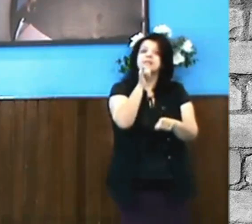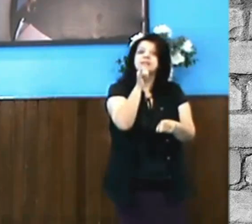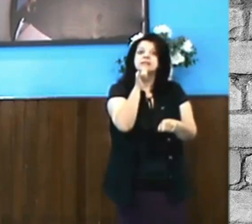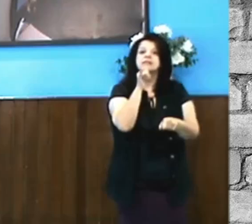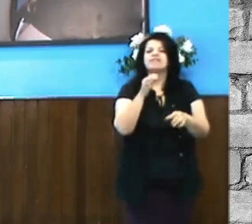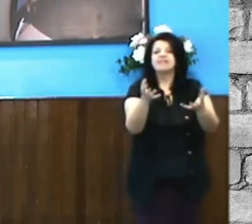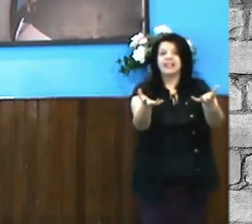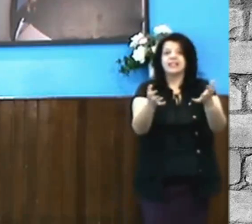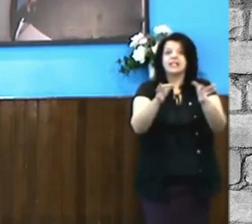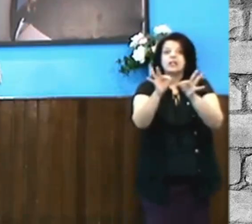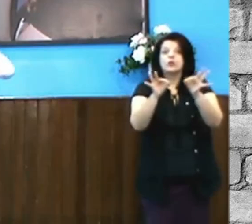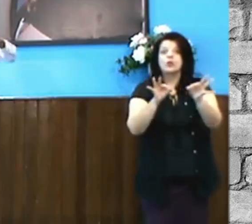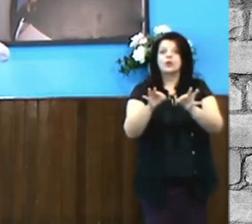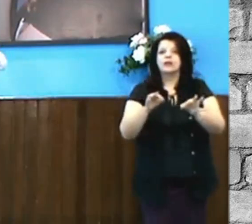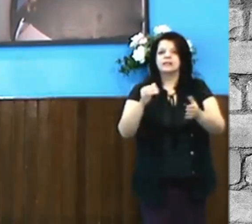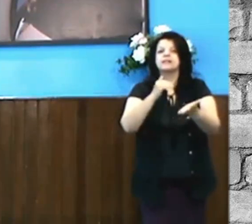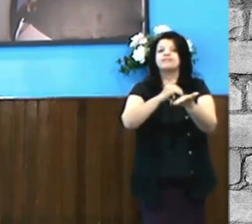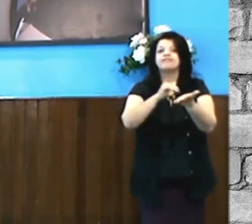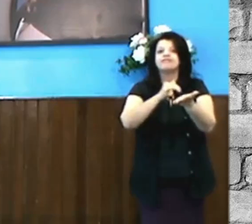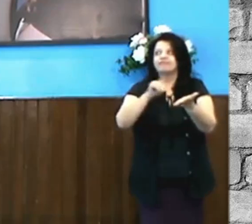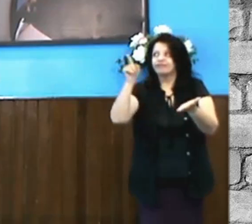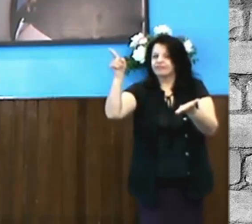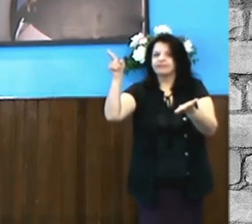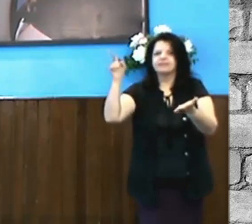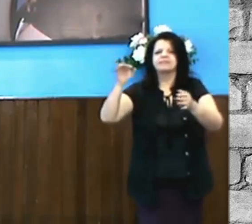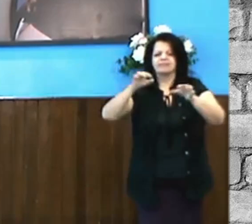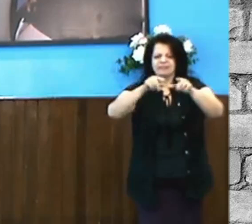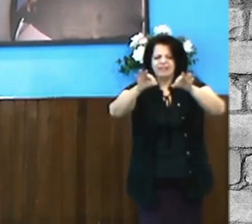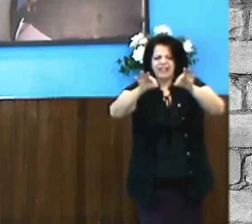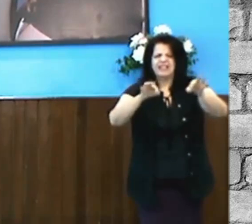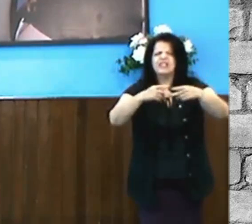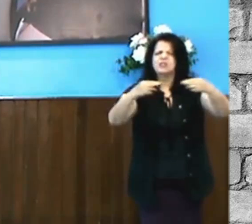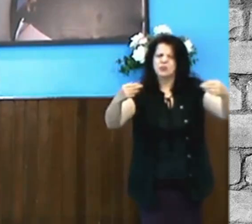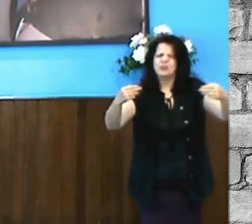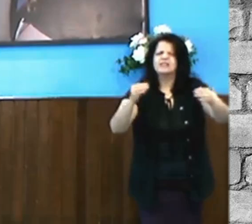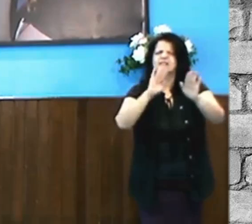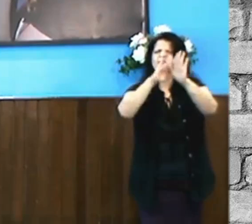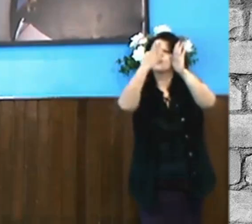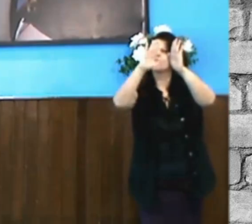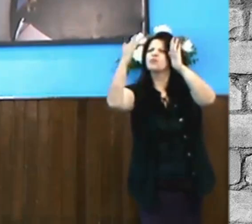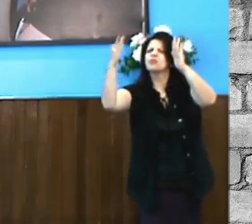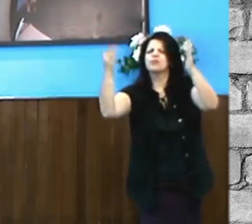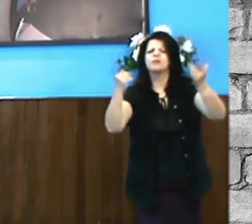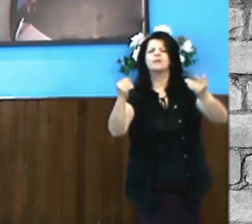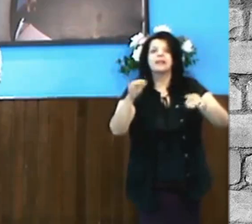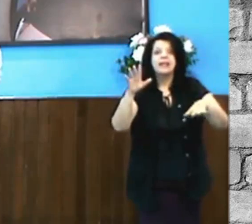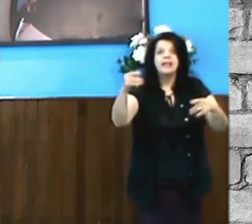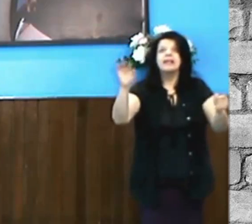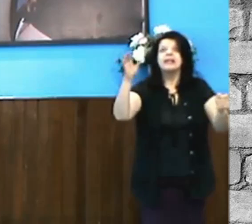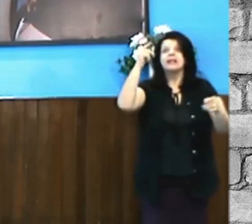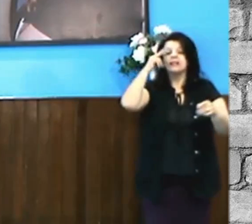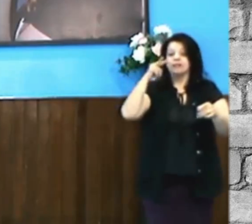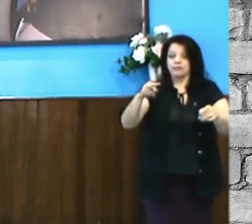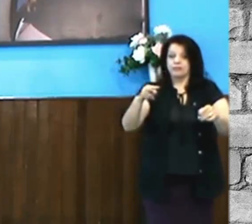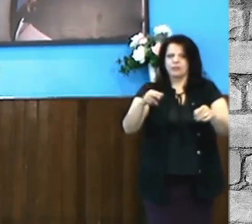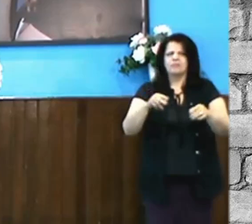de organizar meu escritório, eu me dei conta um tempo atrás, a minha esposa me ajudou, e eu descobri que a maioria dos papéis que eu guardava na minha